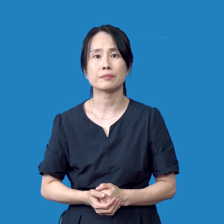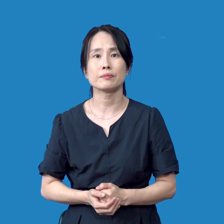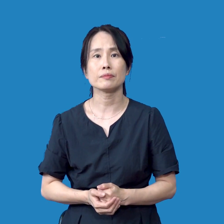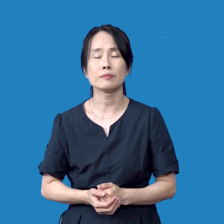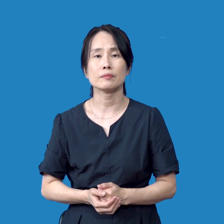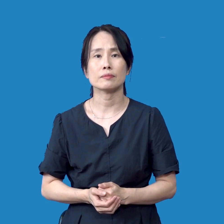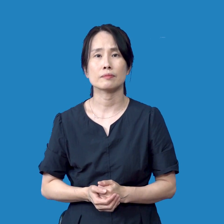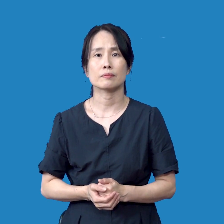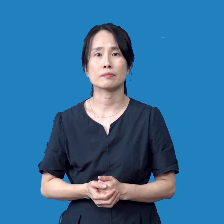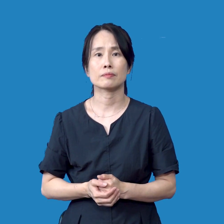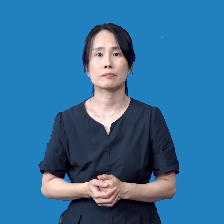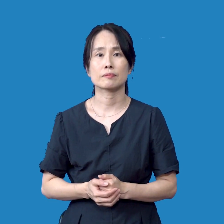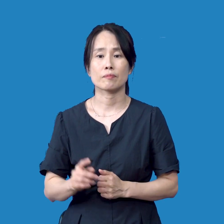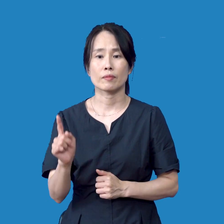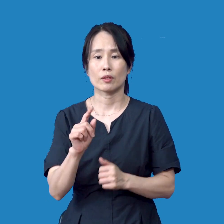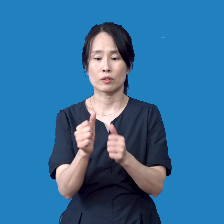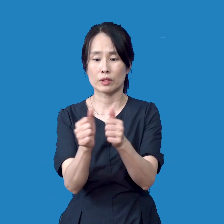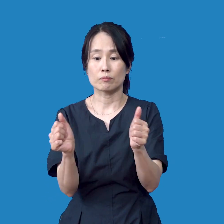어떤